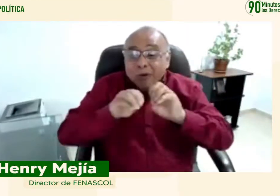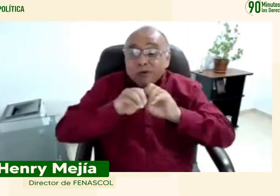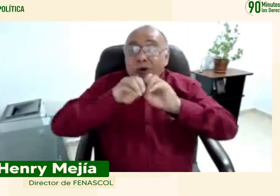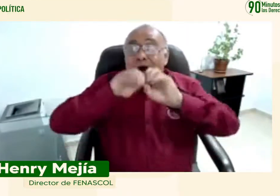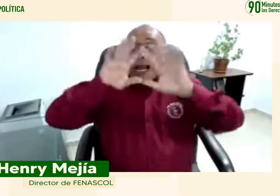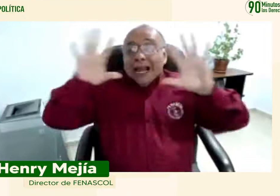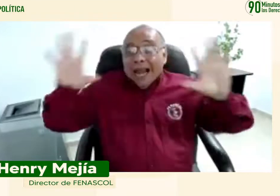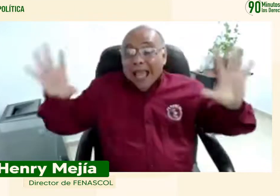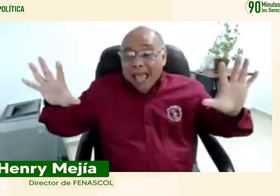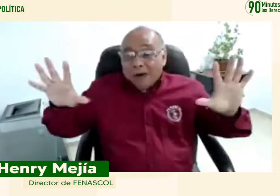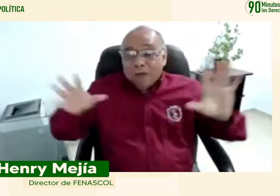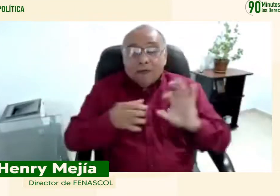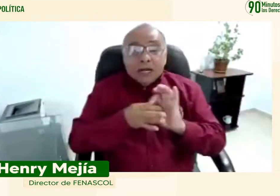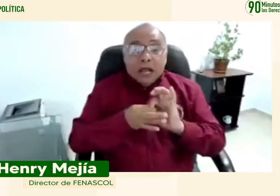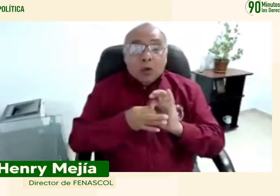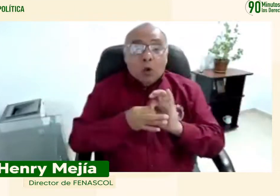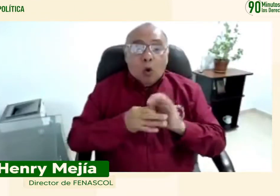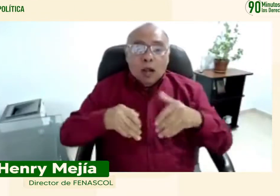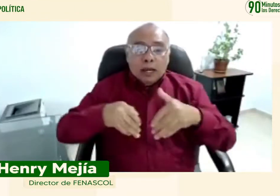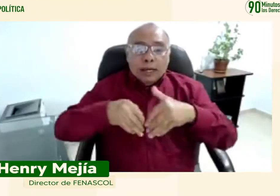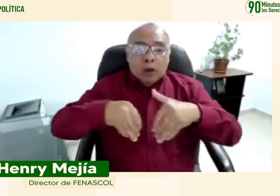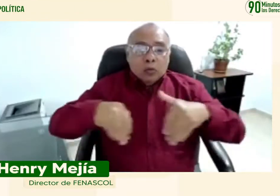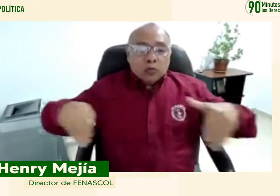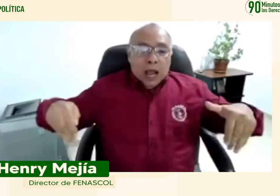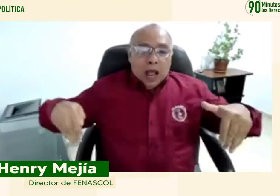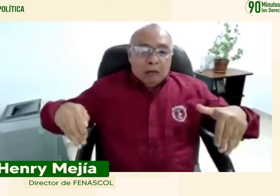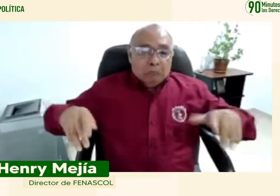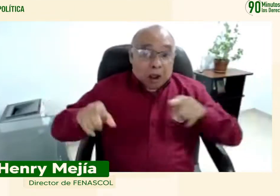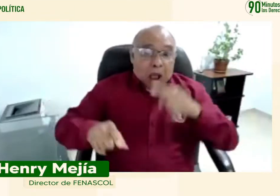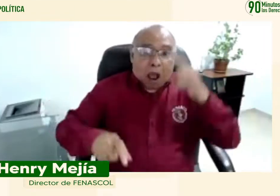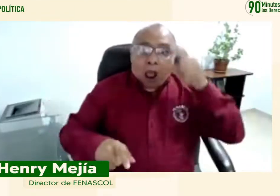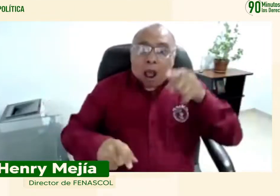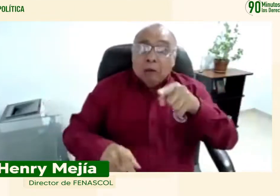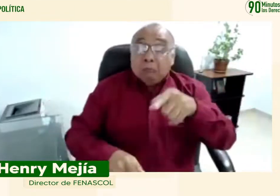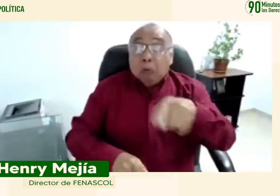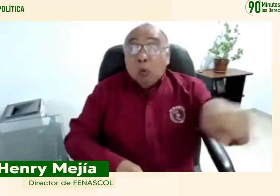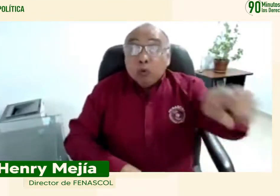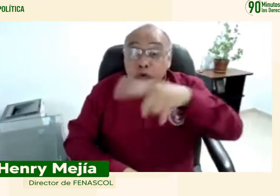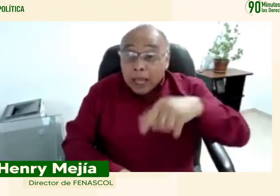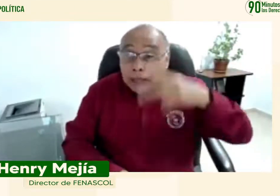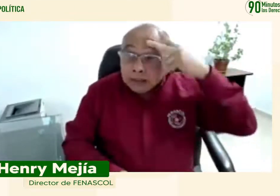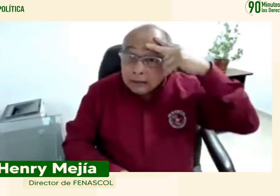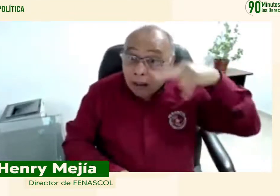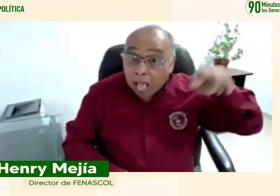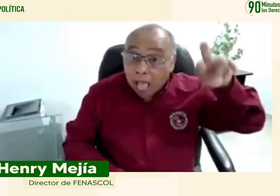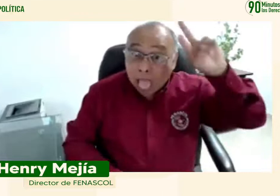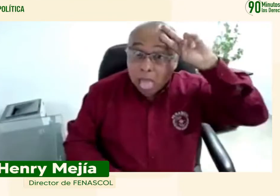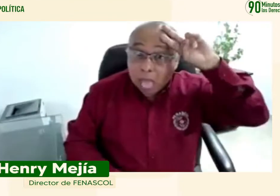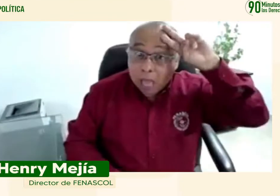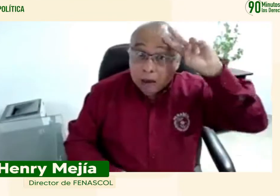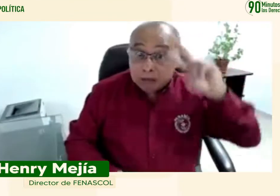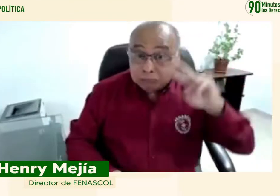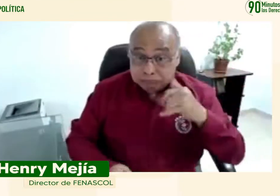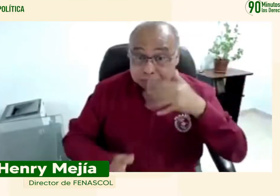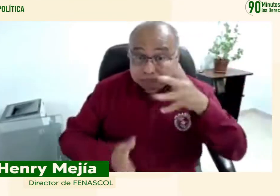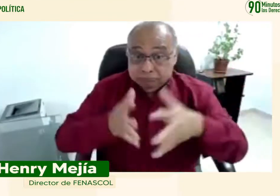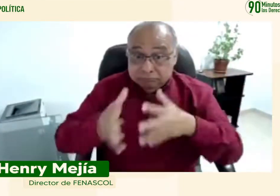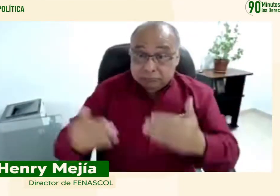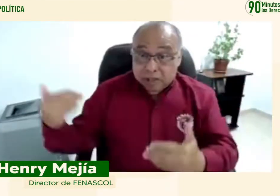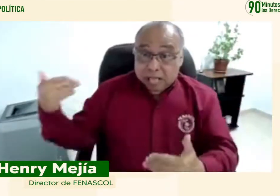el vídeo que se divulgó fue un vídeo aclaratorio de que menos col mantiene la neutralidad y ya de pronto hay una